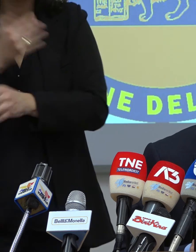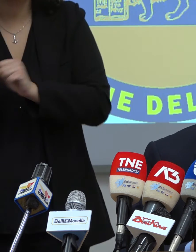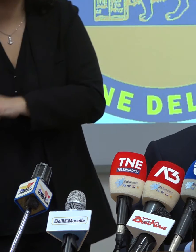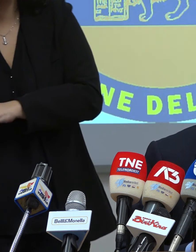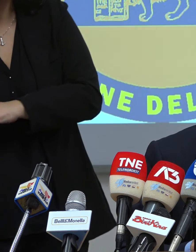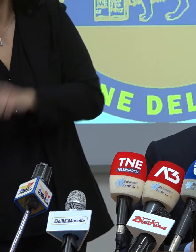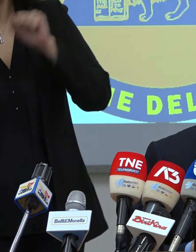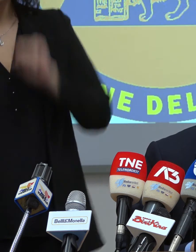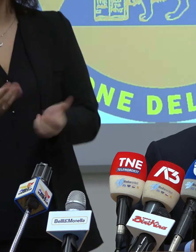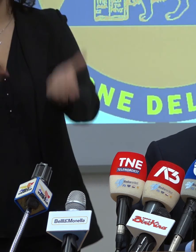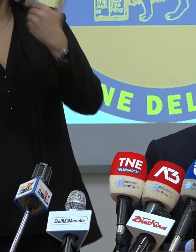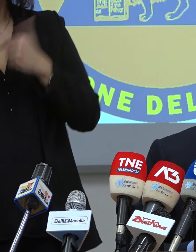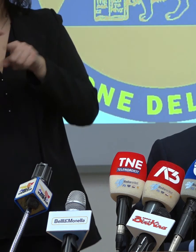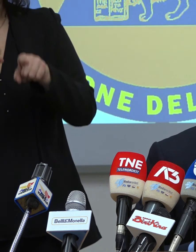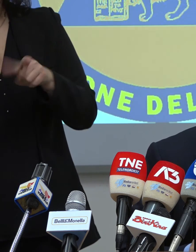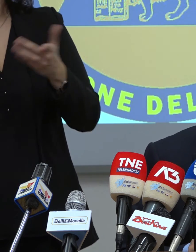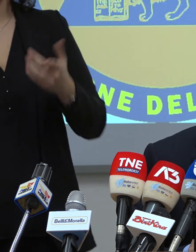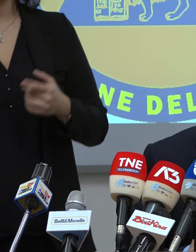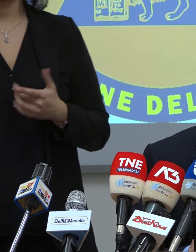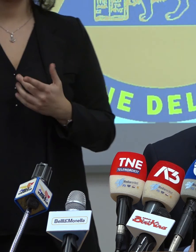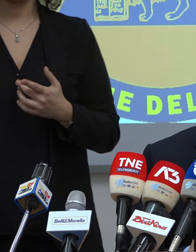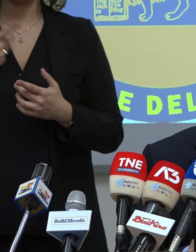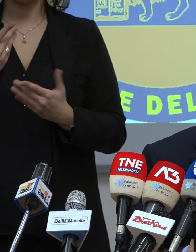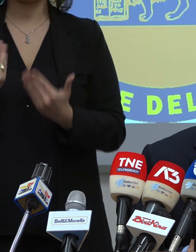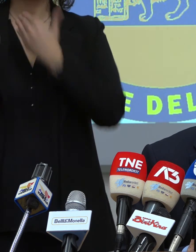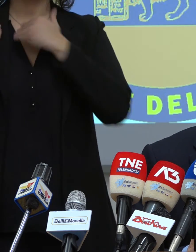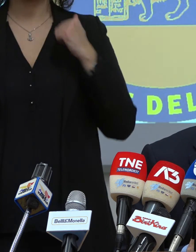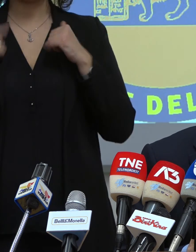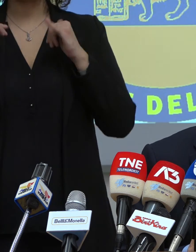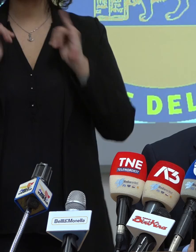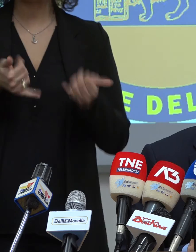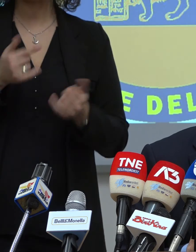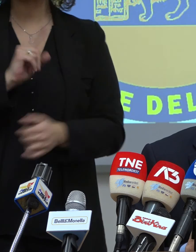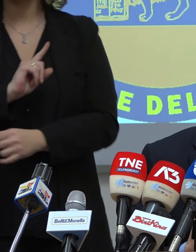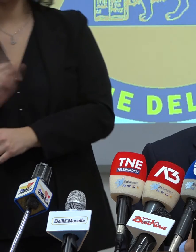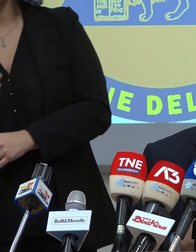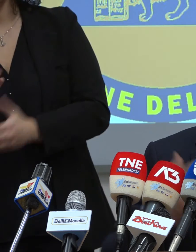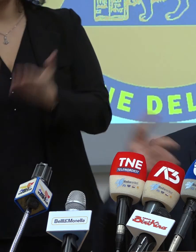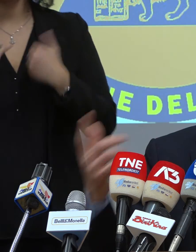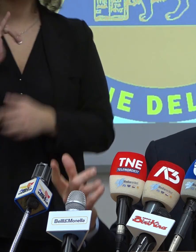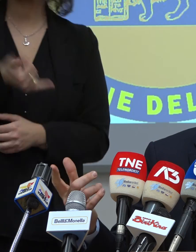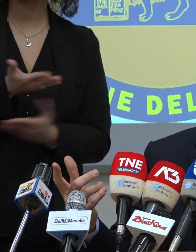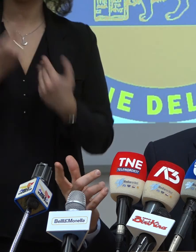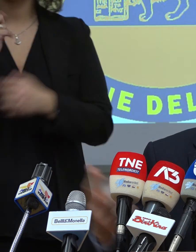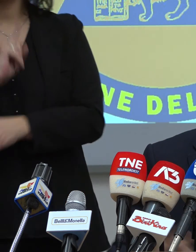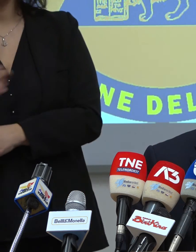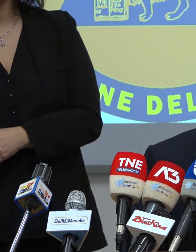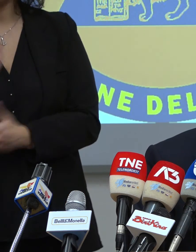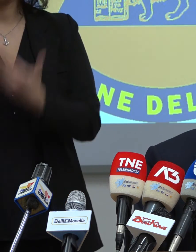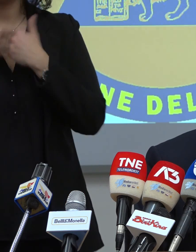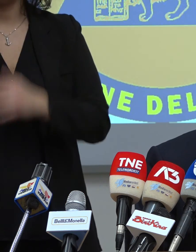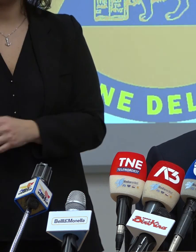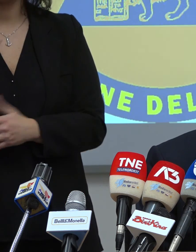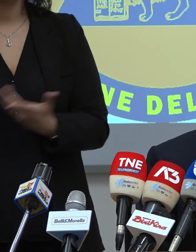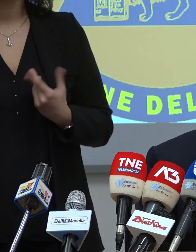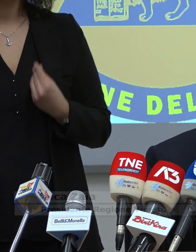punto io ho anche una responsabilità di dire di sì o anche di no. Perché vediamo l'altro scenario, rinunci